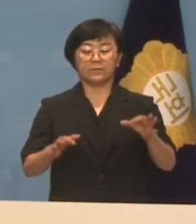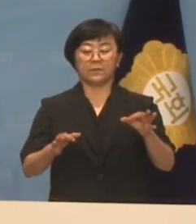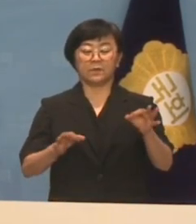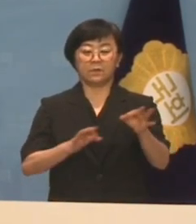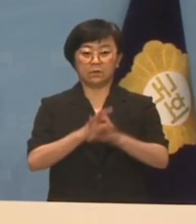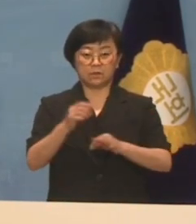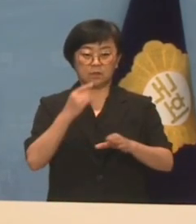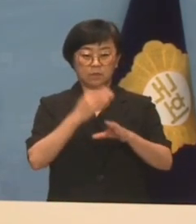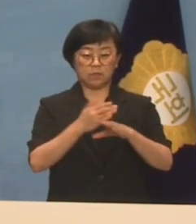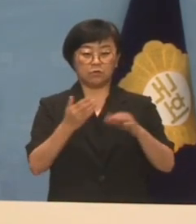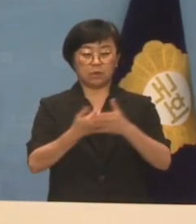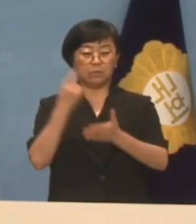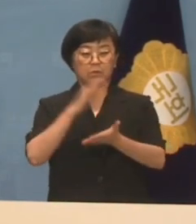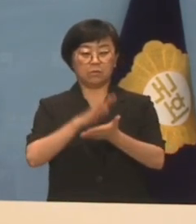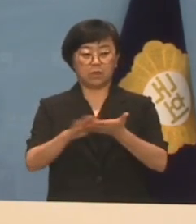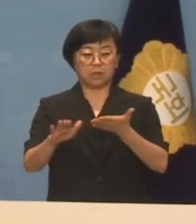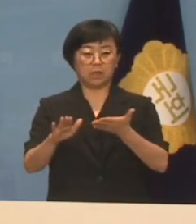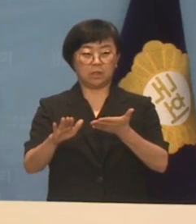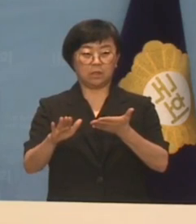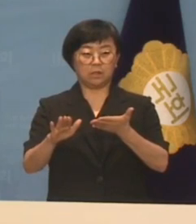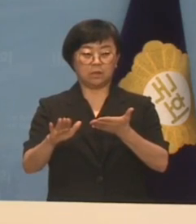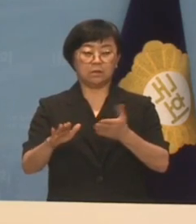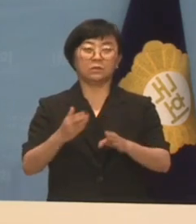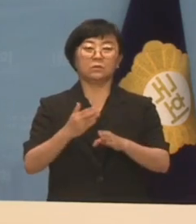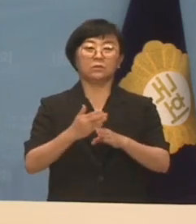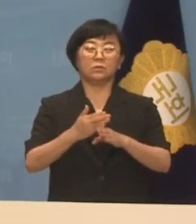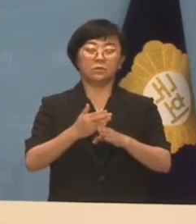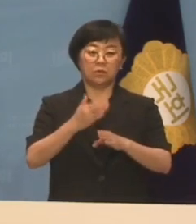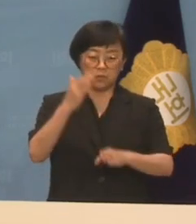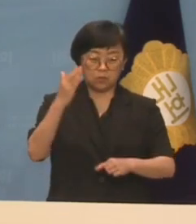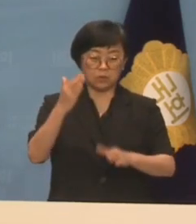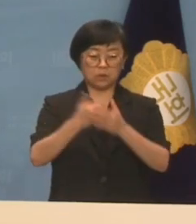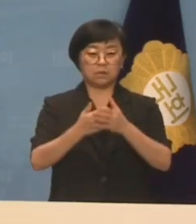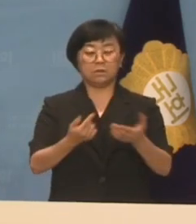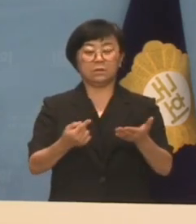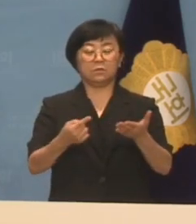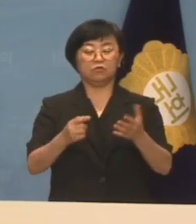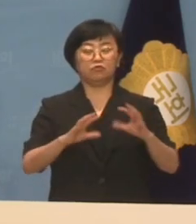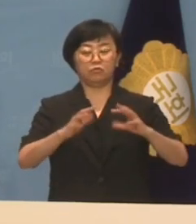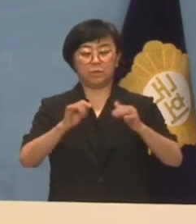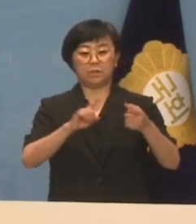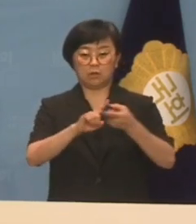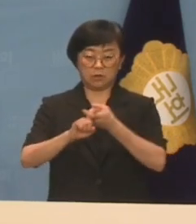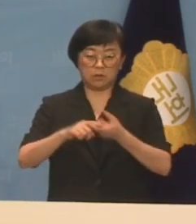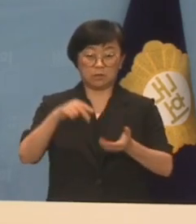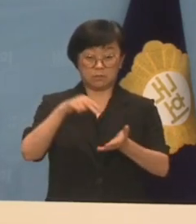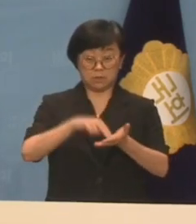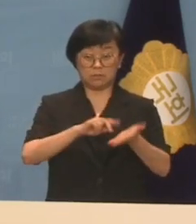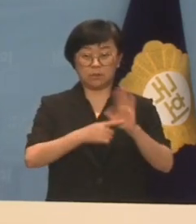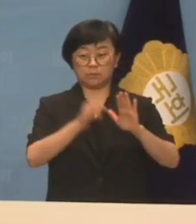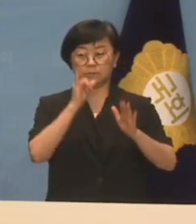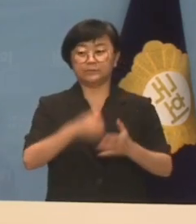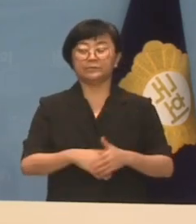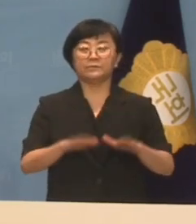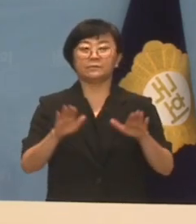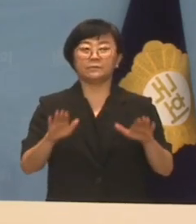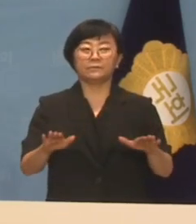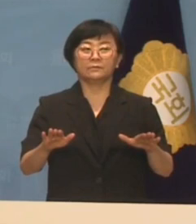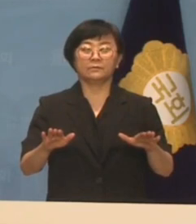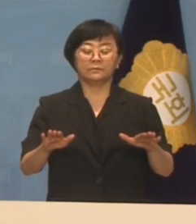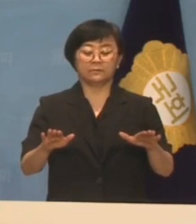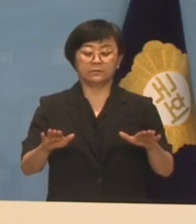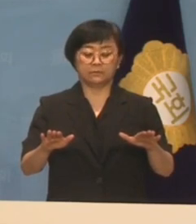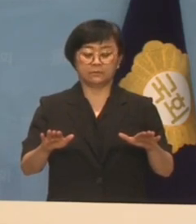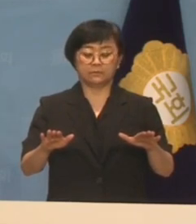경제민주화와 평화통일위원 국민연대 민평련에서 저희들이 입장문을 발표하도록 하겠습니다. 오늘 이